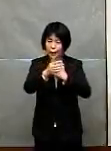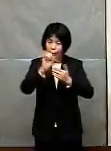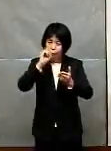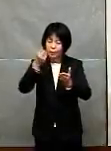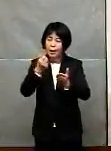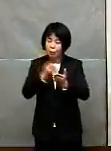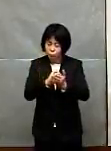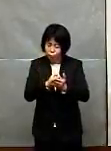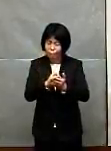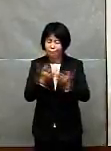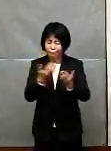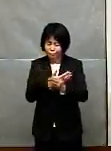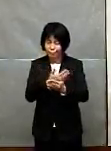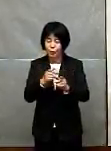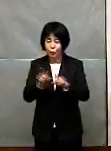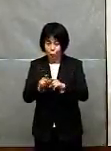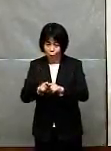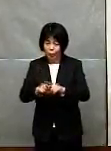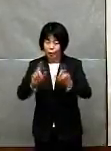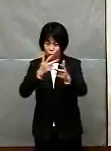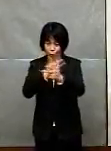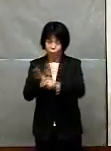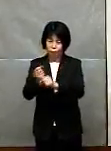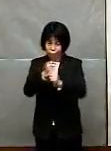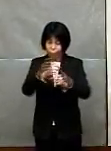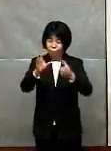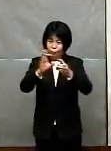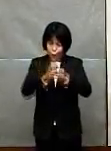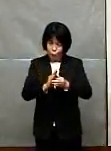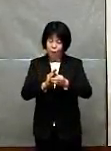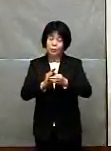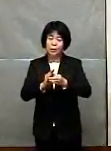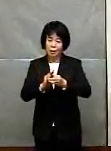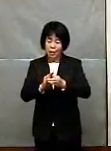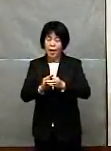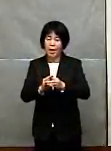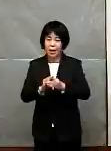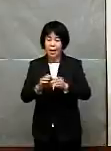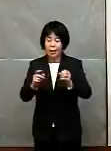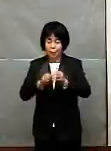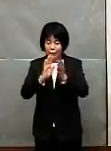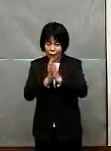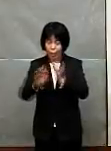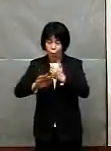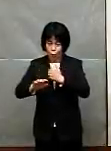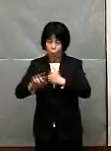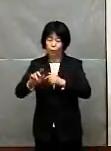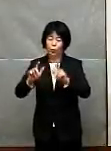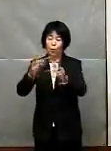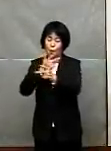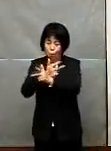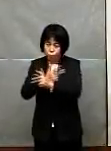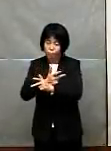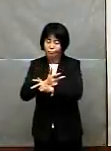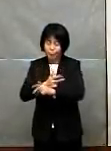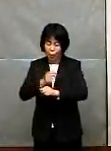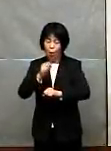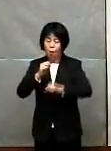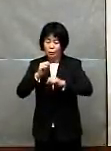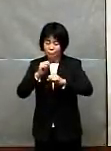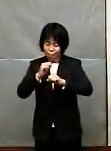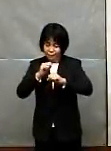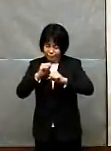功となるとともに、東北の復興に結びついて本県をはじめ東北への活力につながる